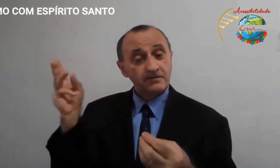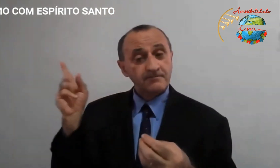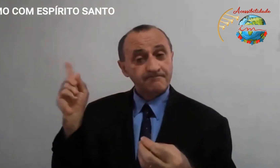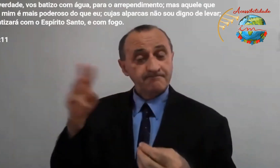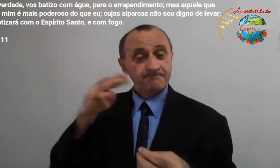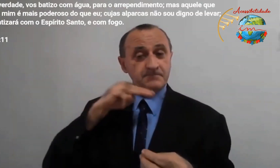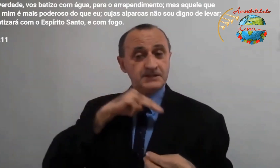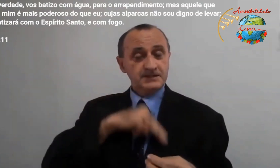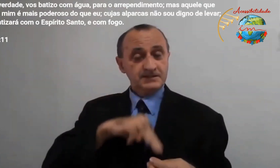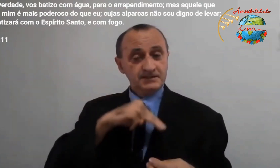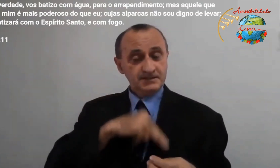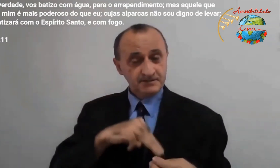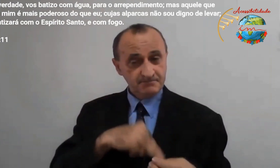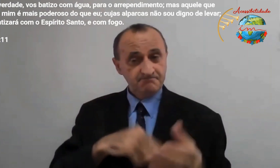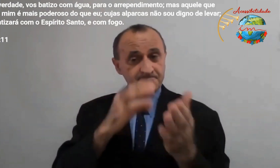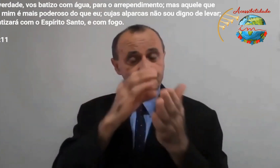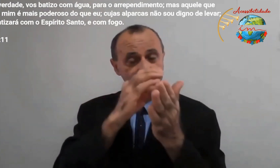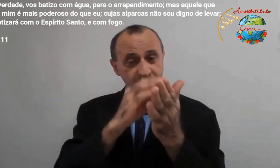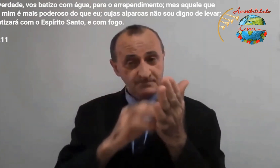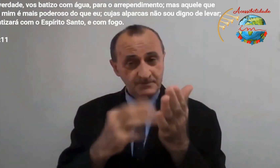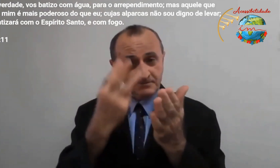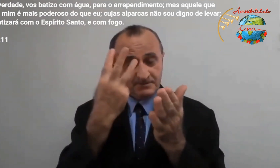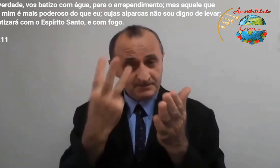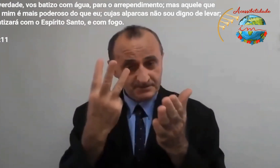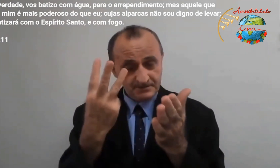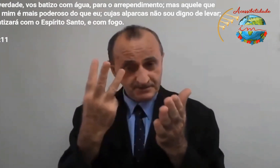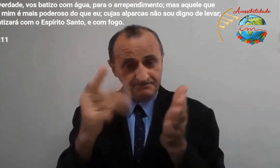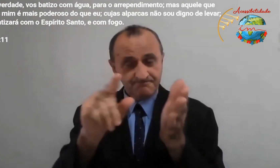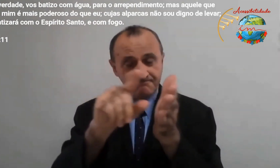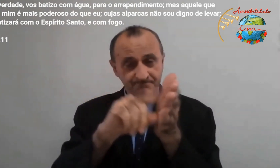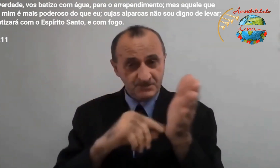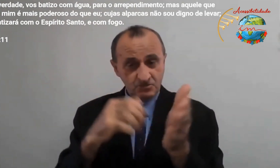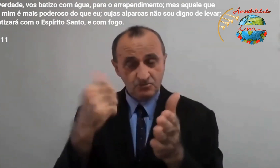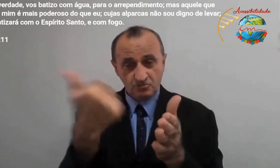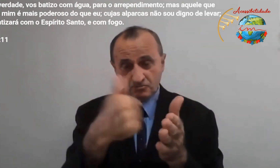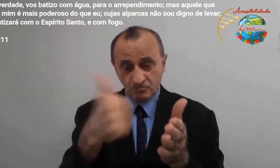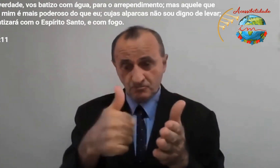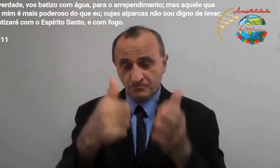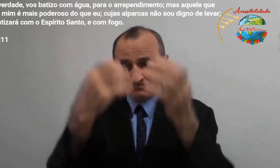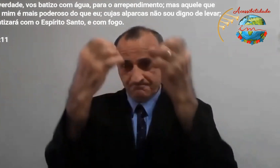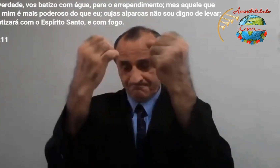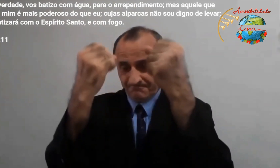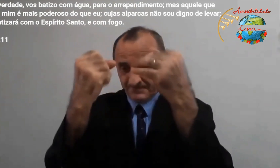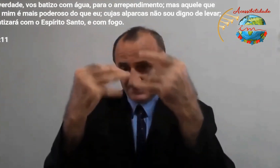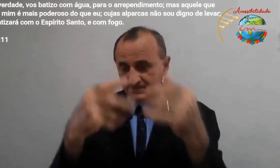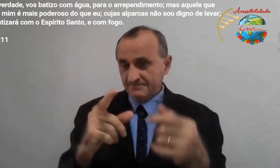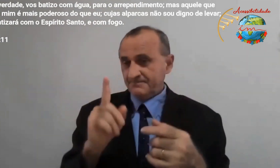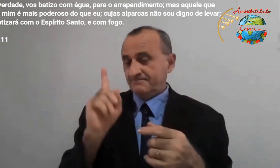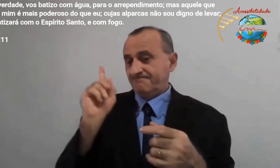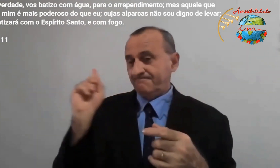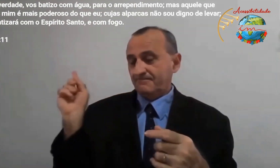Então como? Ora, em Mateus, capítulo 3, no versículo 11, também explica.